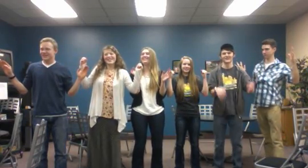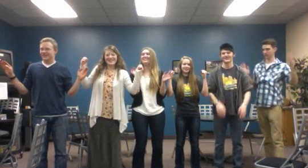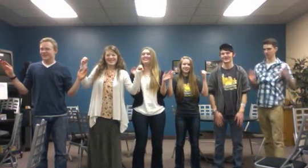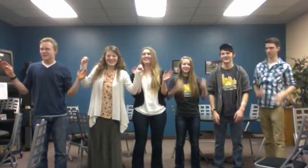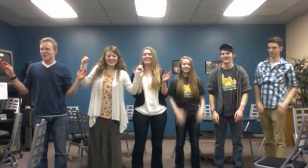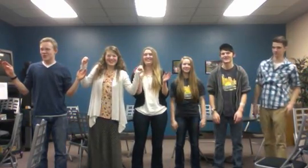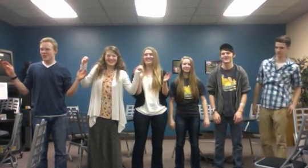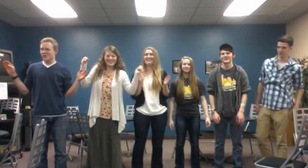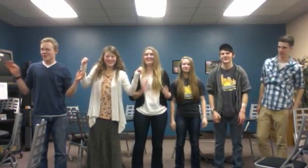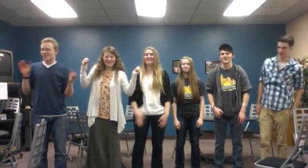¡Ah!